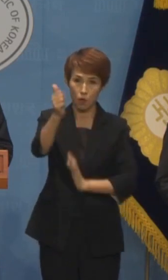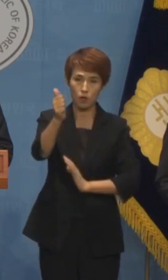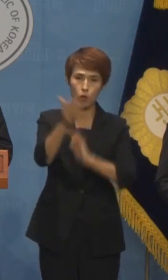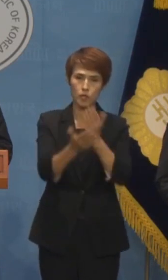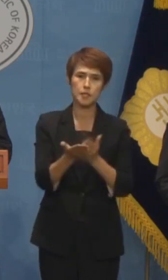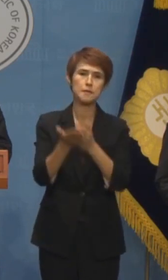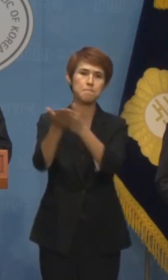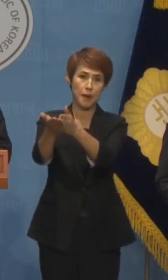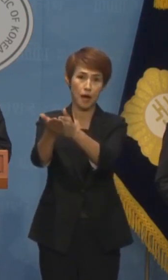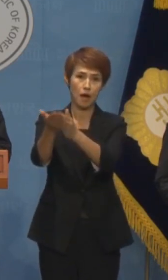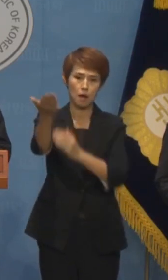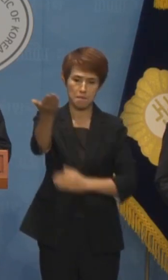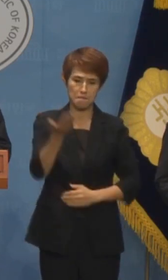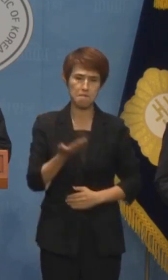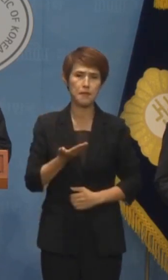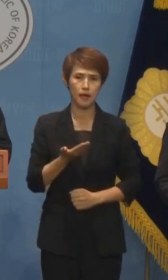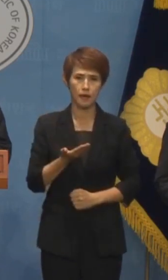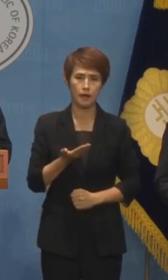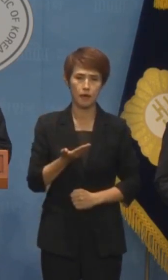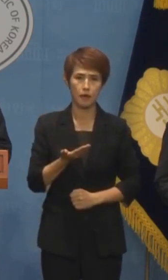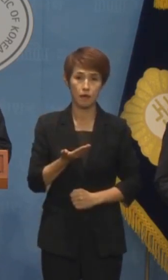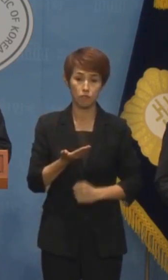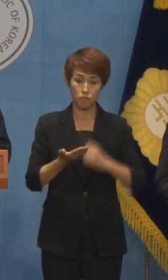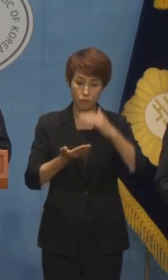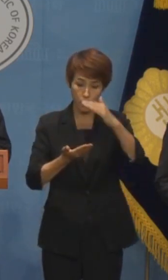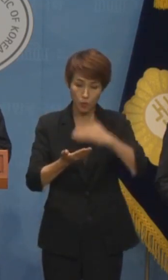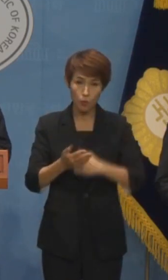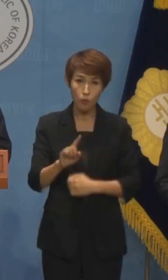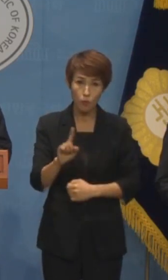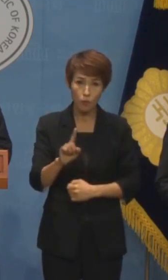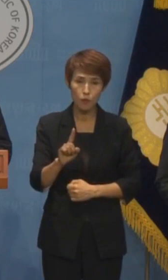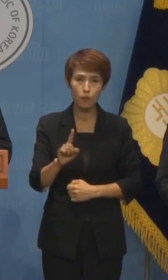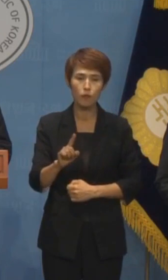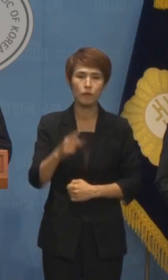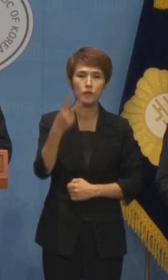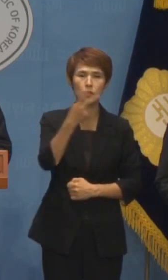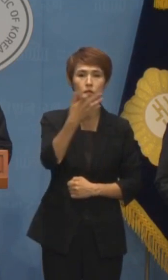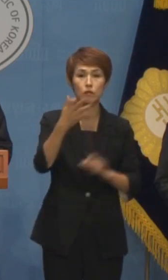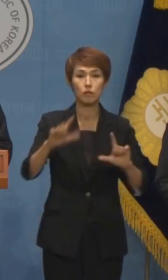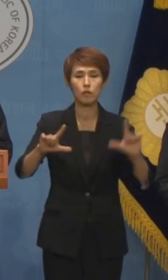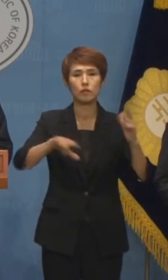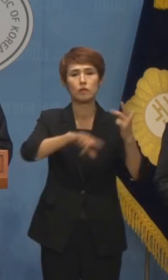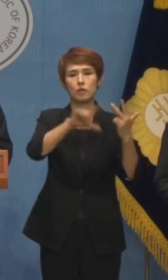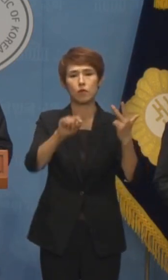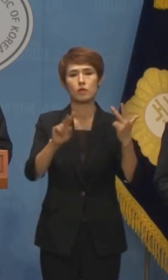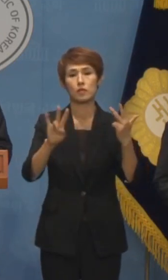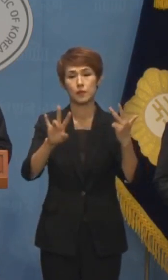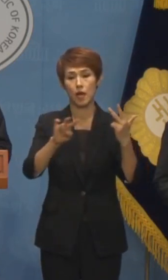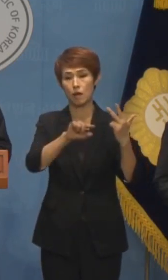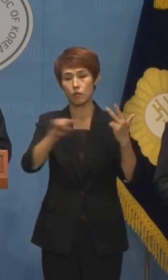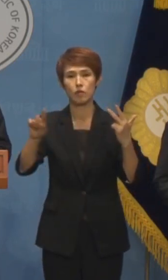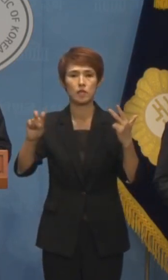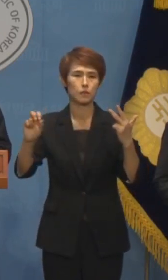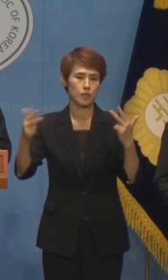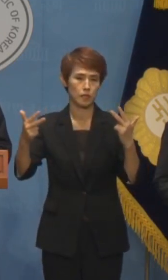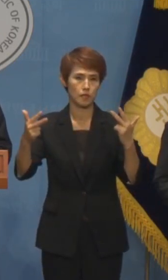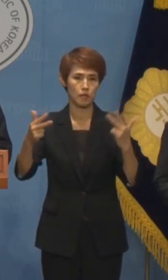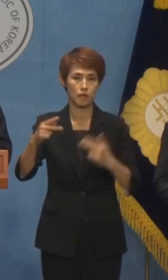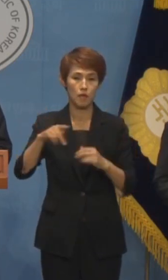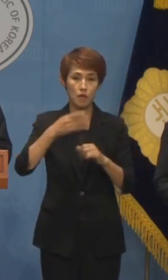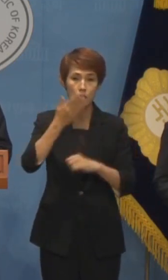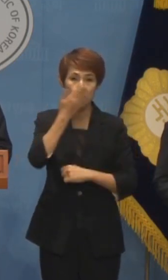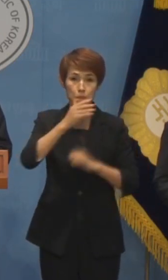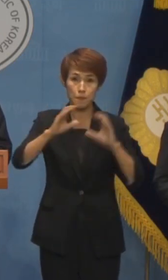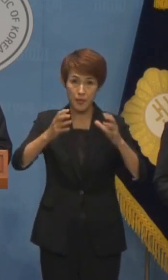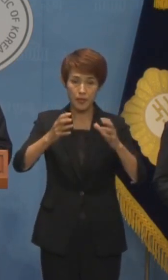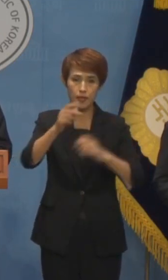공식 요청하여 제출받은 것입니다. 이 문서에 따르면 2019년 7월 24일부터 27일까지 필리핀